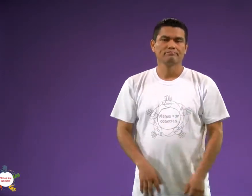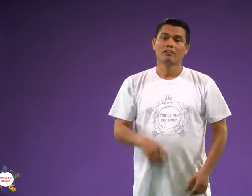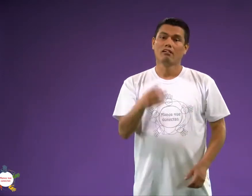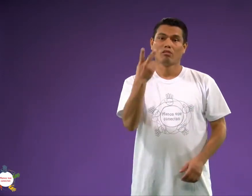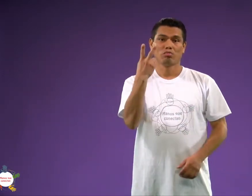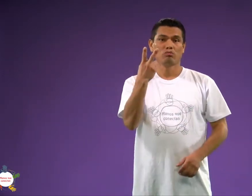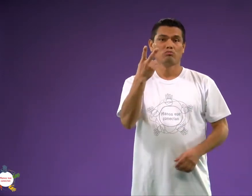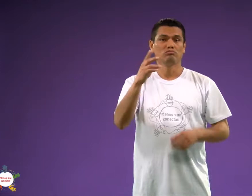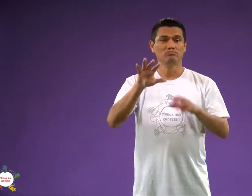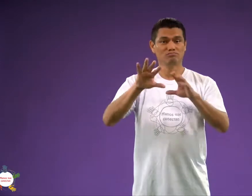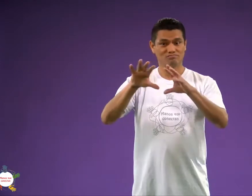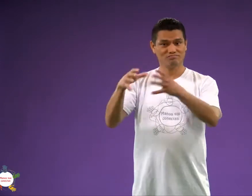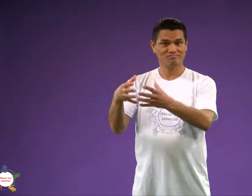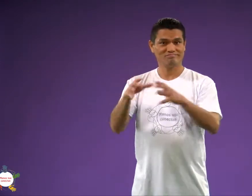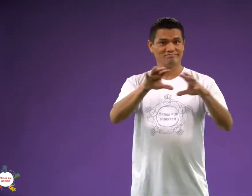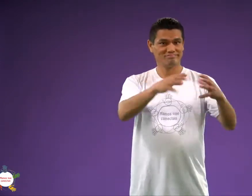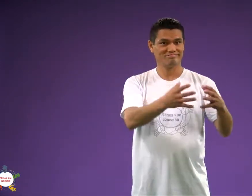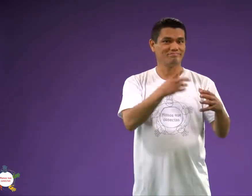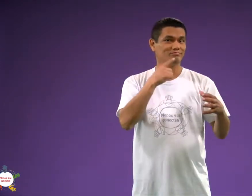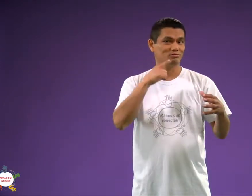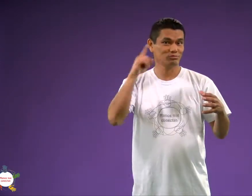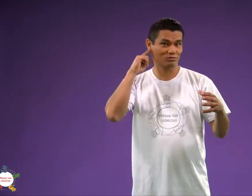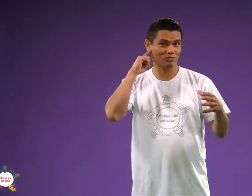Dos personas sordas de distintos países no podrían entenderse.